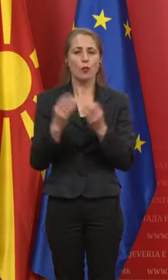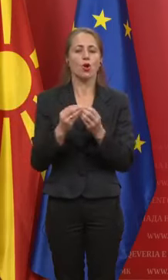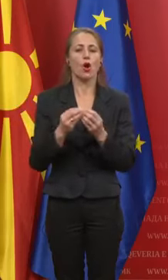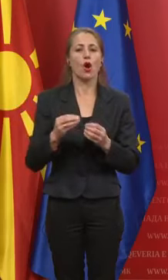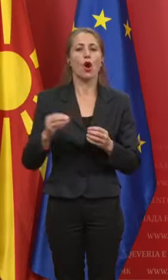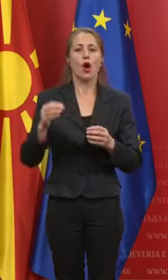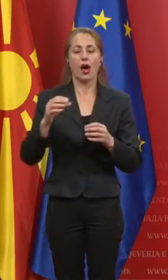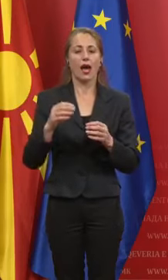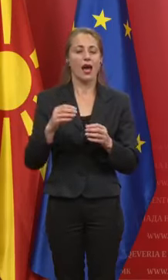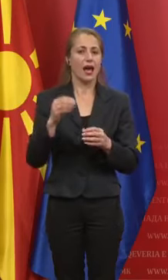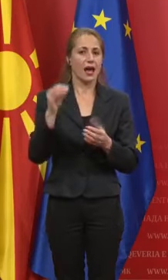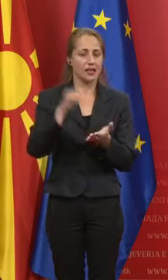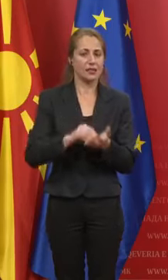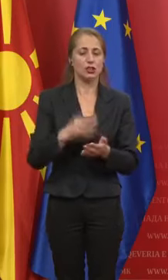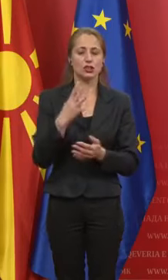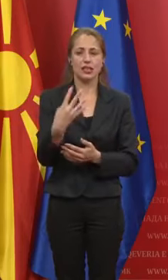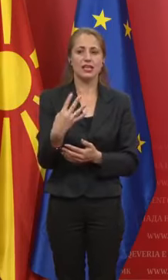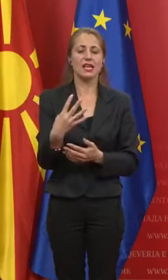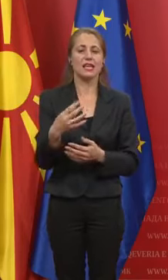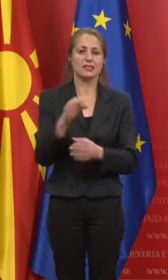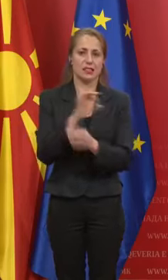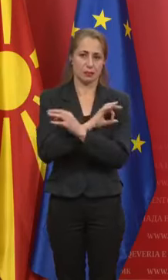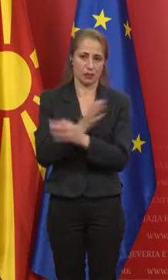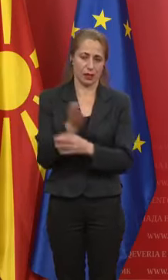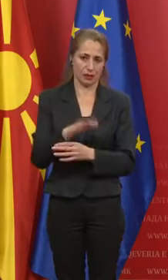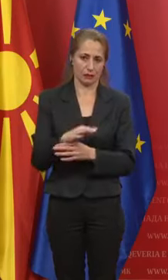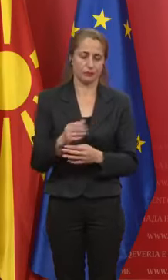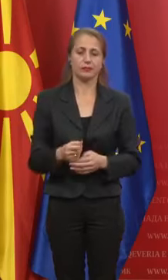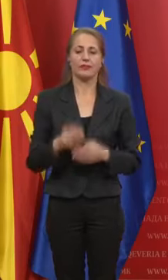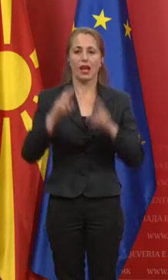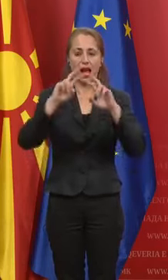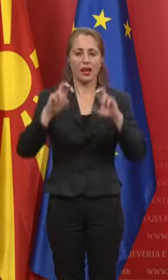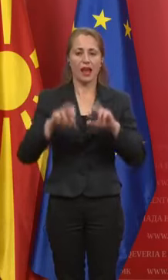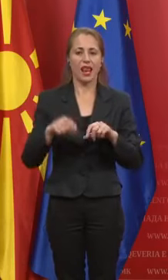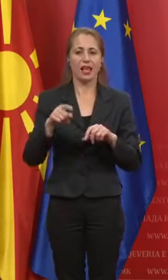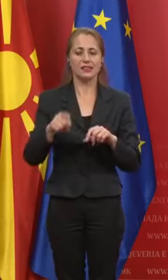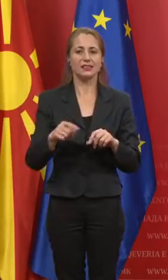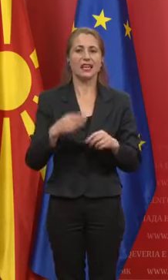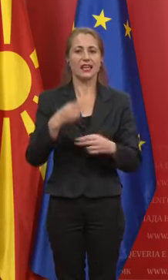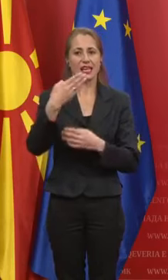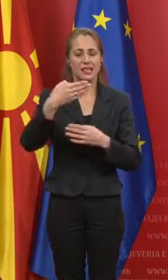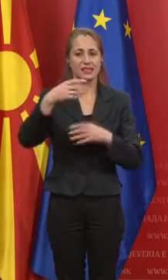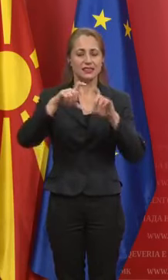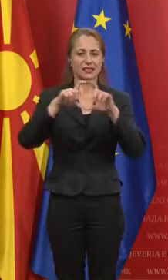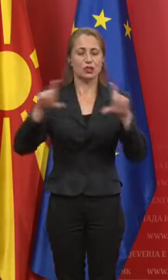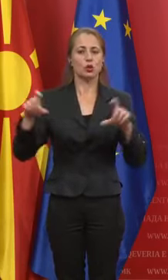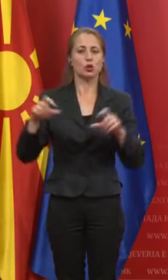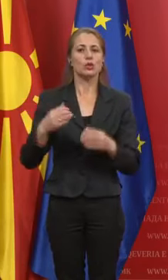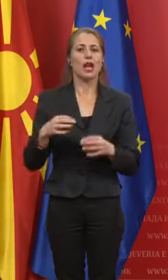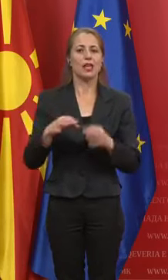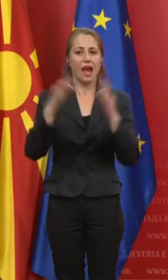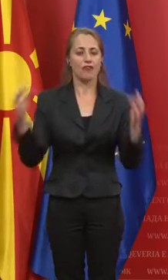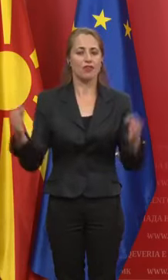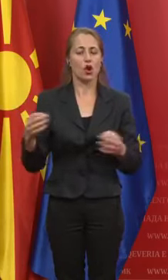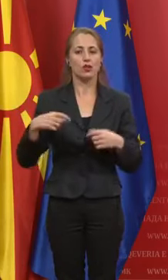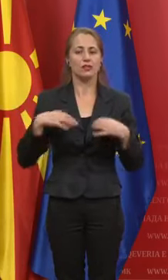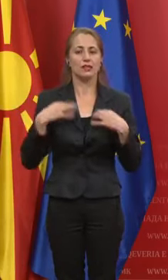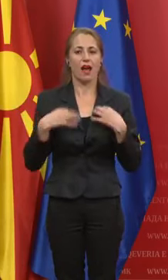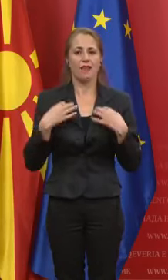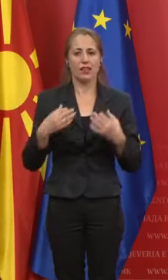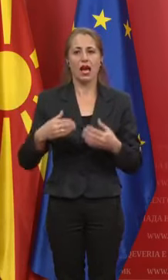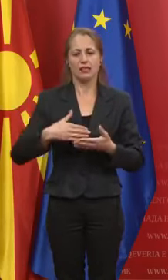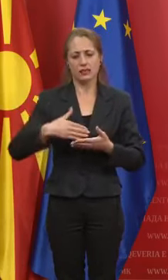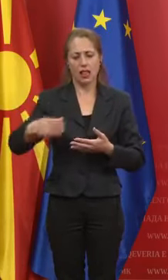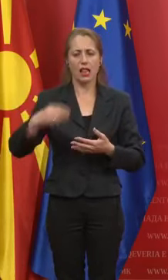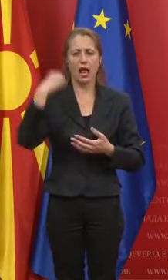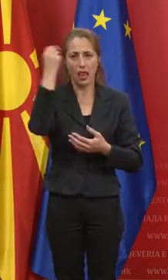регистрирани 40 смртни случаи. Анализата на Институтот за јавно здравје за целата измината